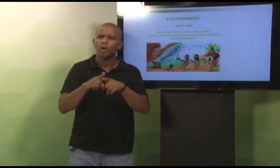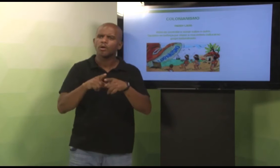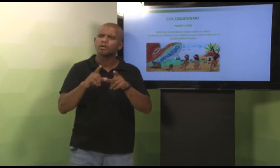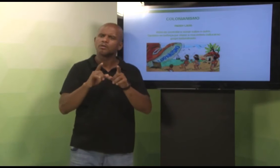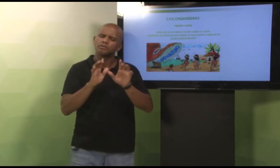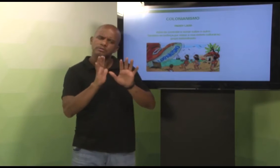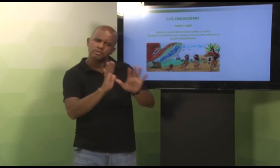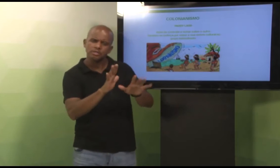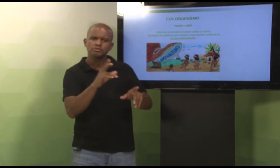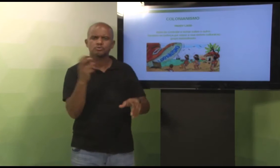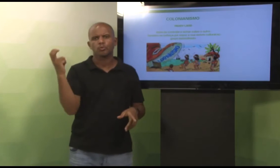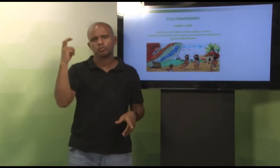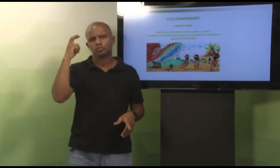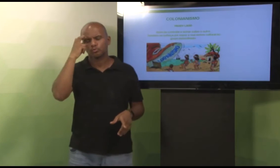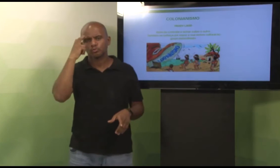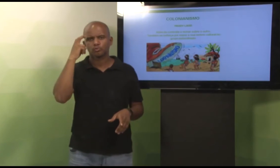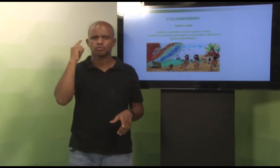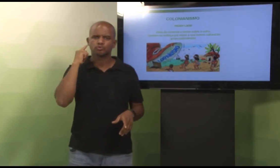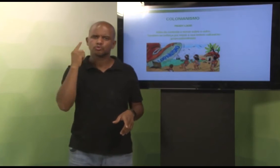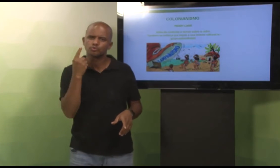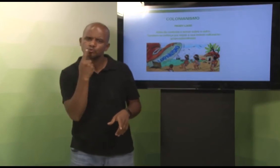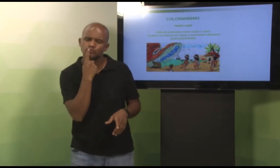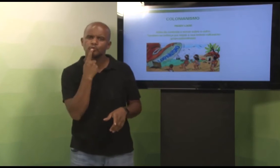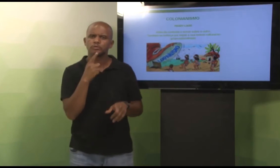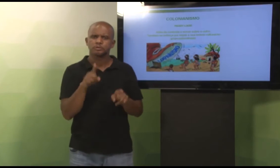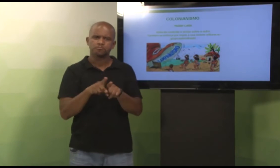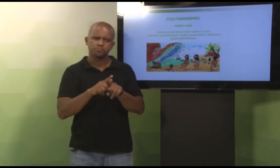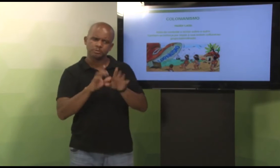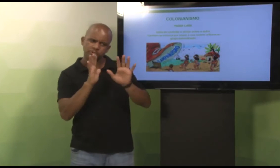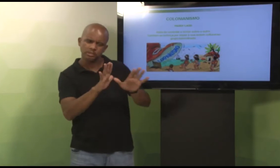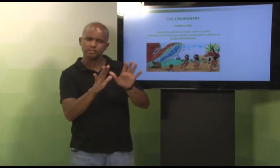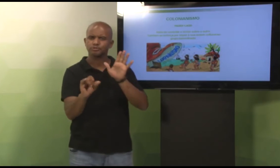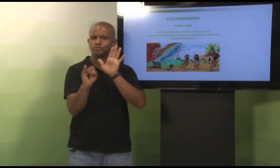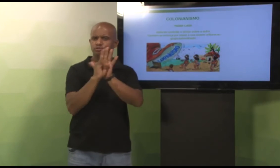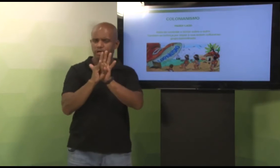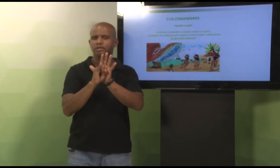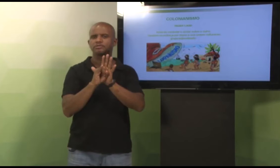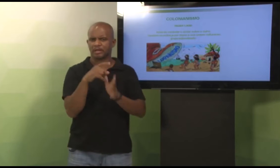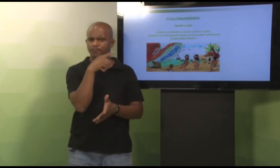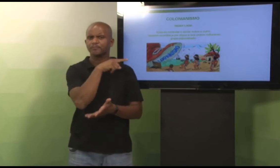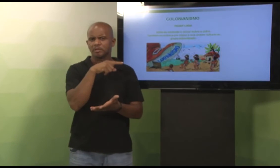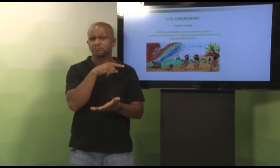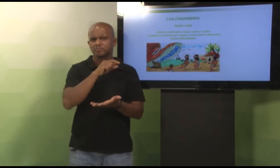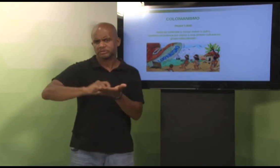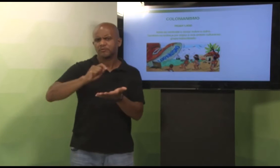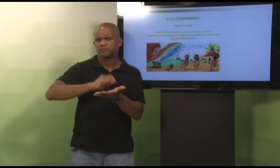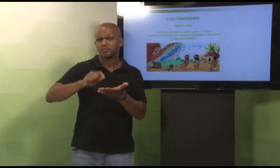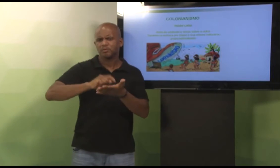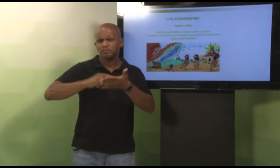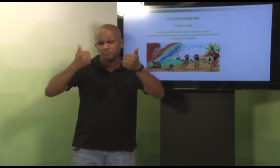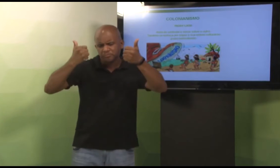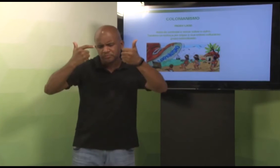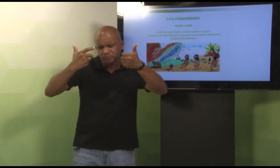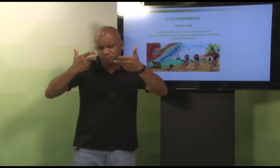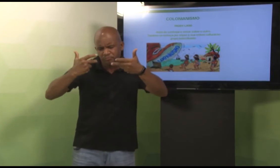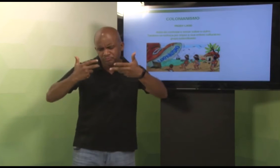sinais, tinha uma cultura surda, uma identidade. Então, essa é a